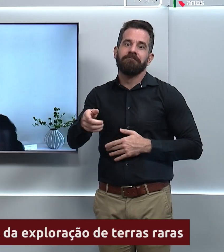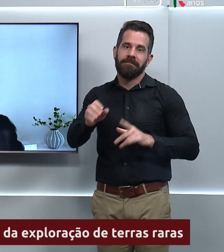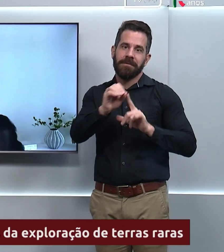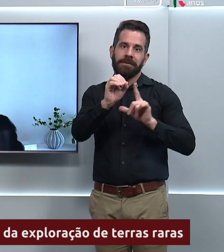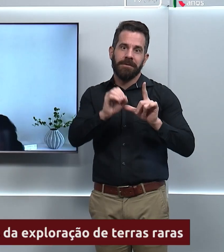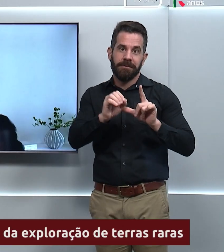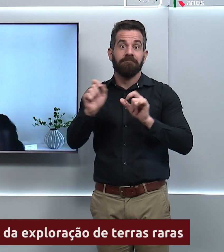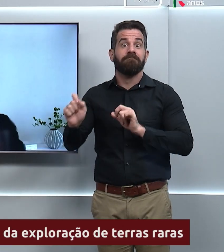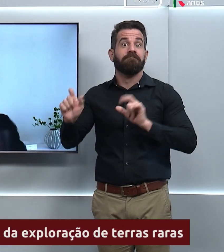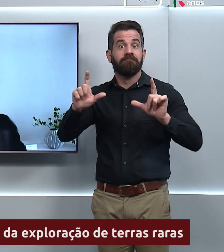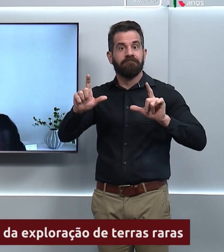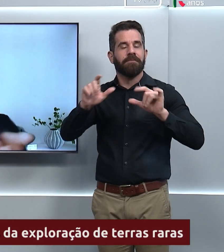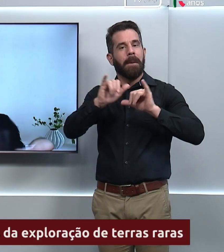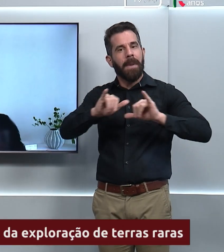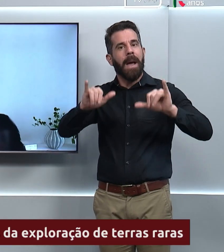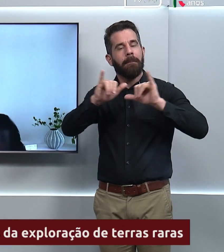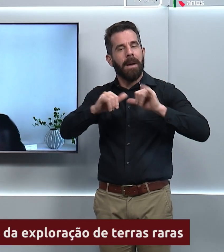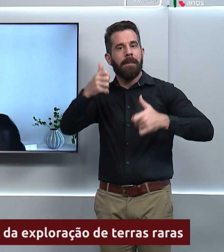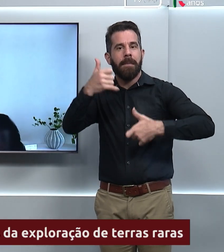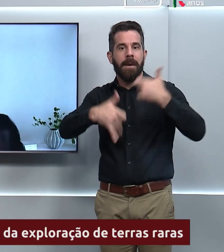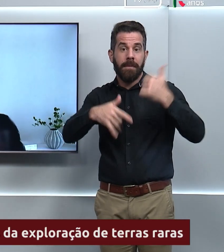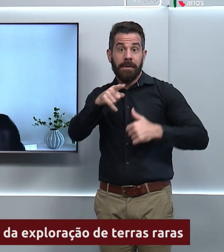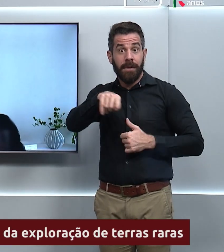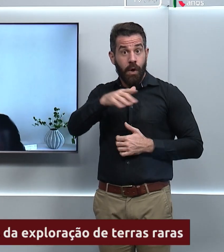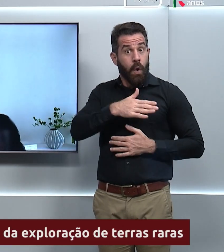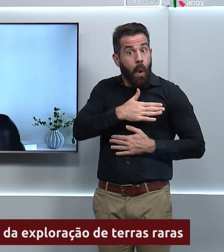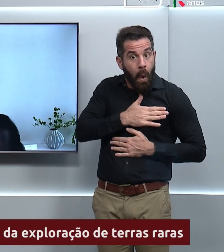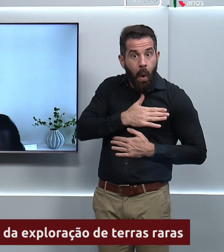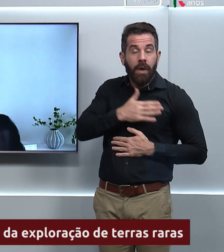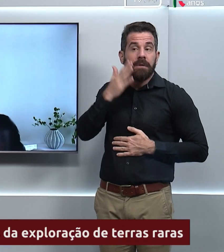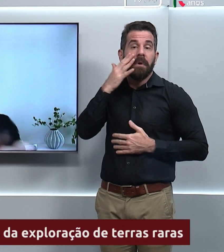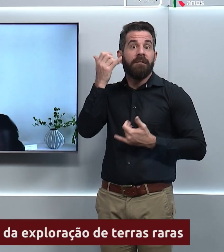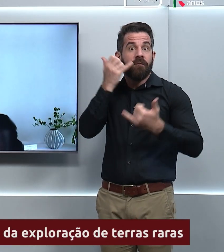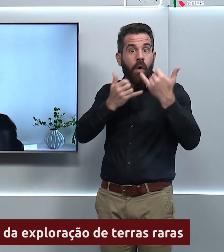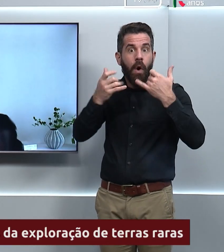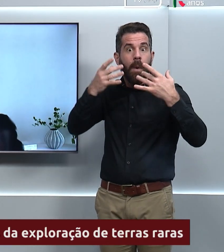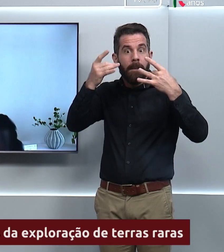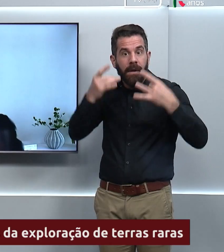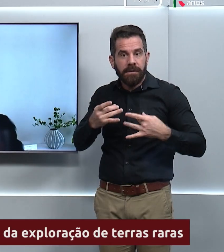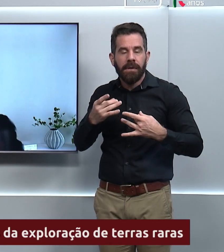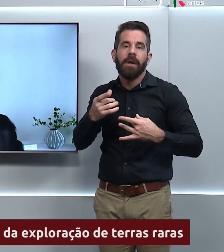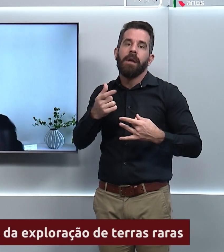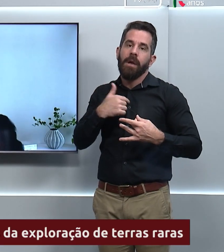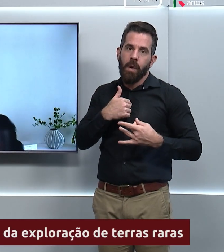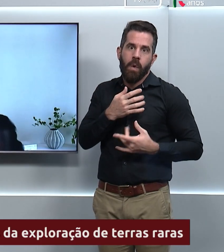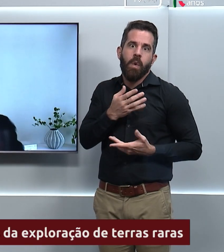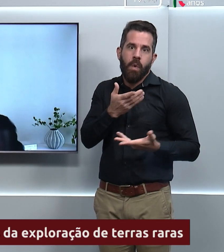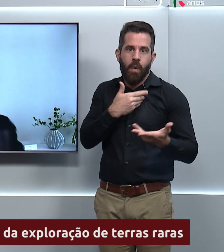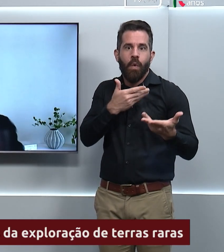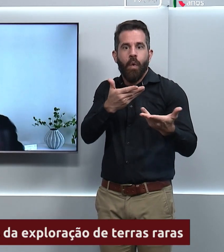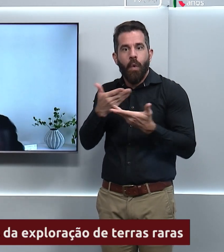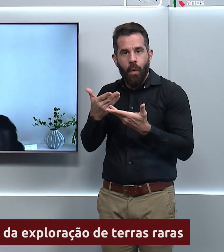TV UFG. E para aqueles que gostarem e quiserem saber mais sobre o assunto, fica aqui o convite para nos conhecer, vir